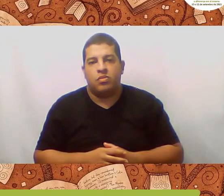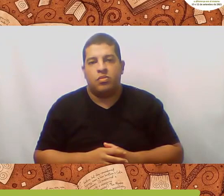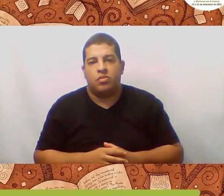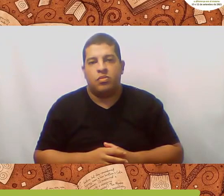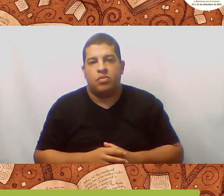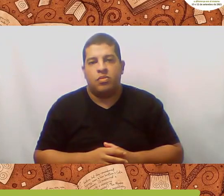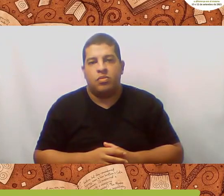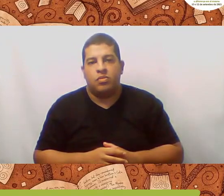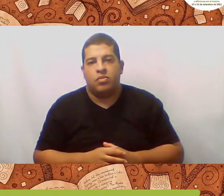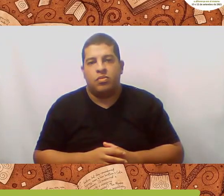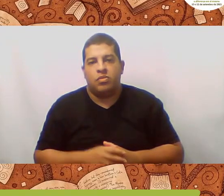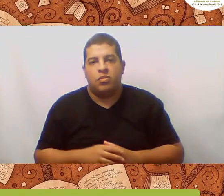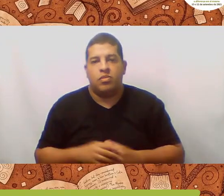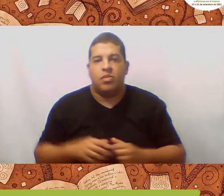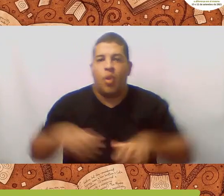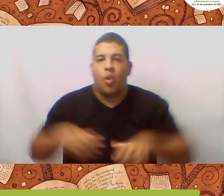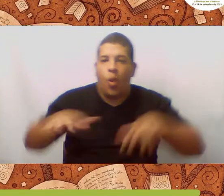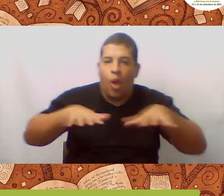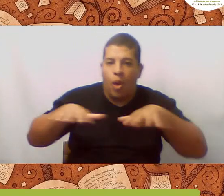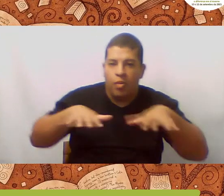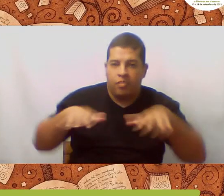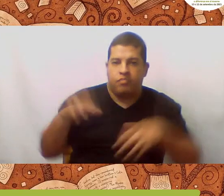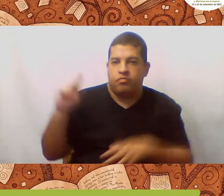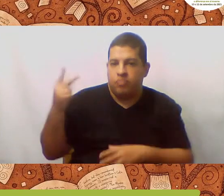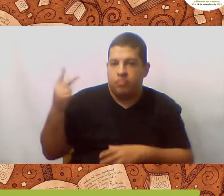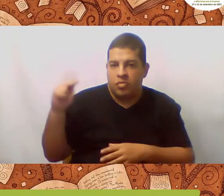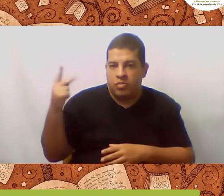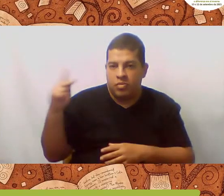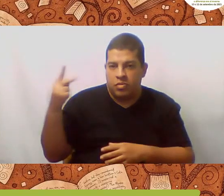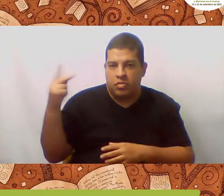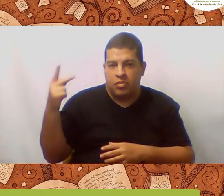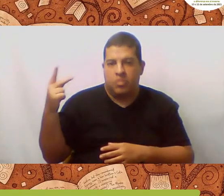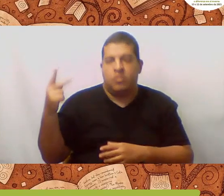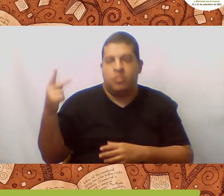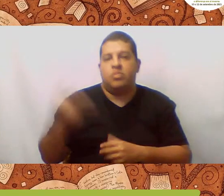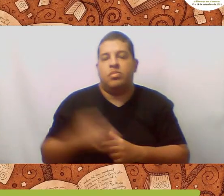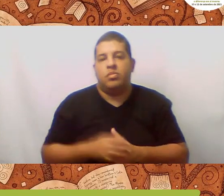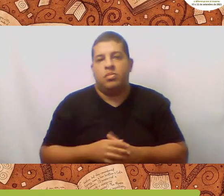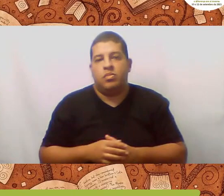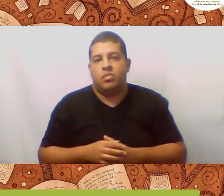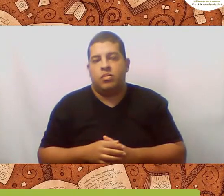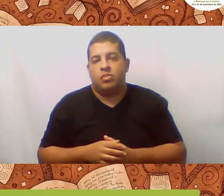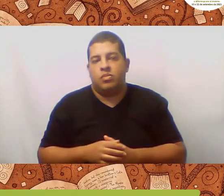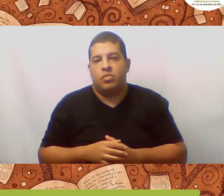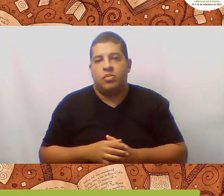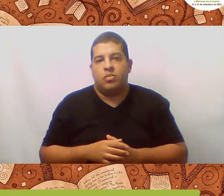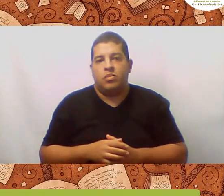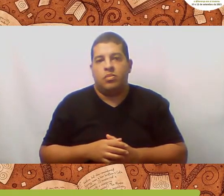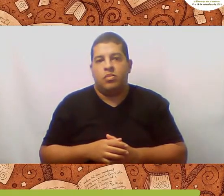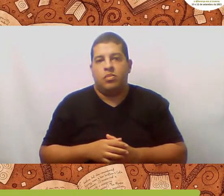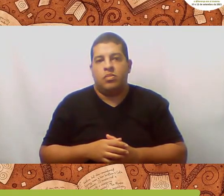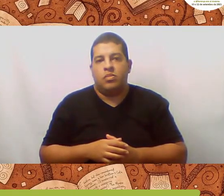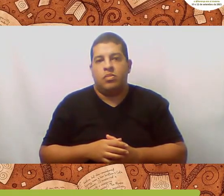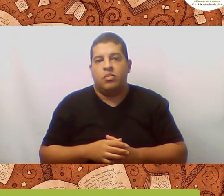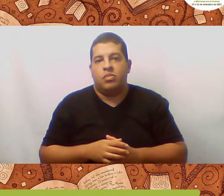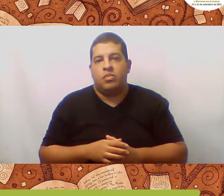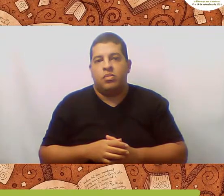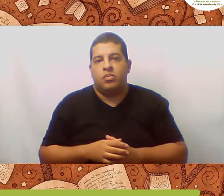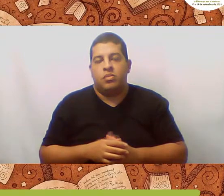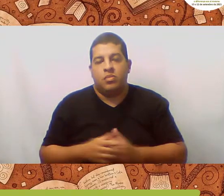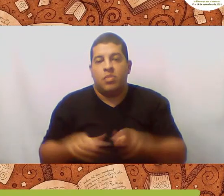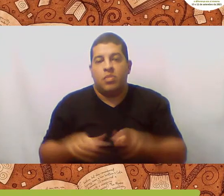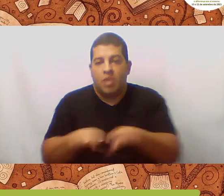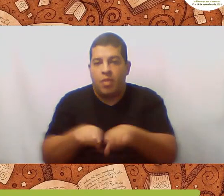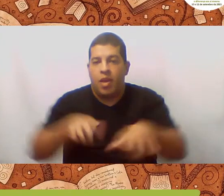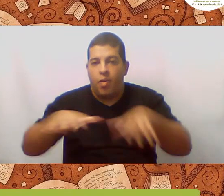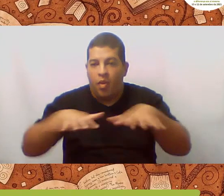homossexual, né? E mais evidentemente que esse movimento esse movimento trans, ele